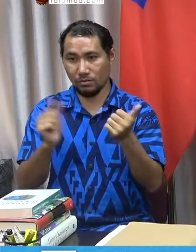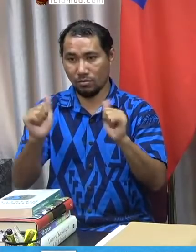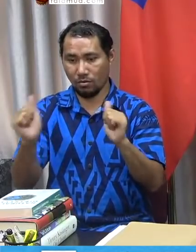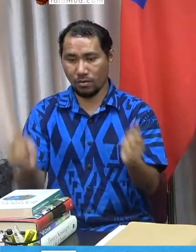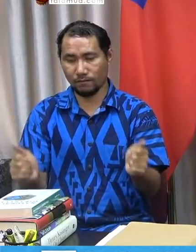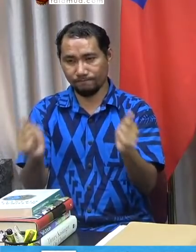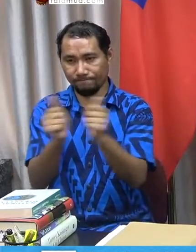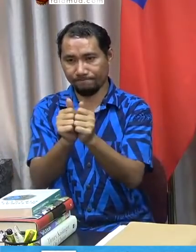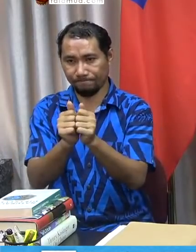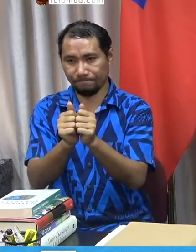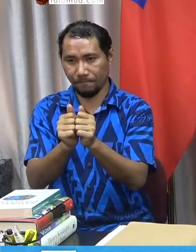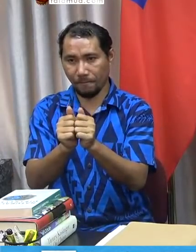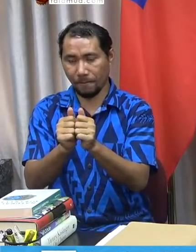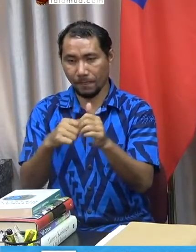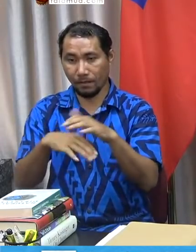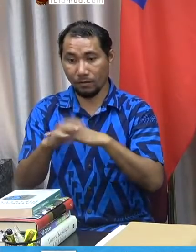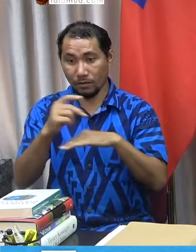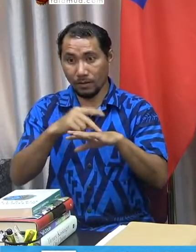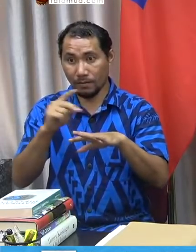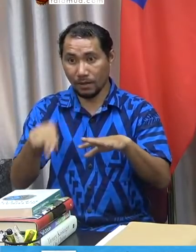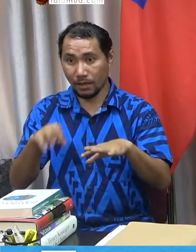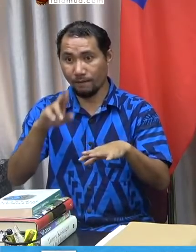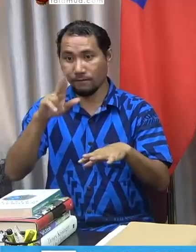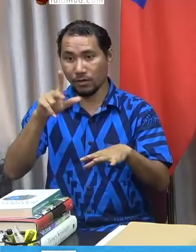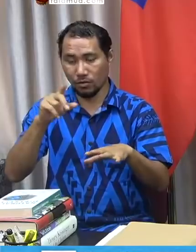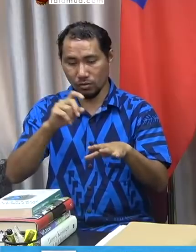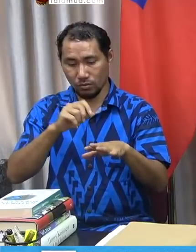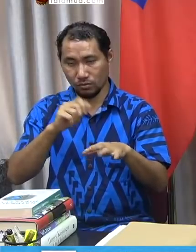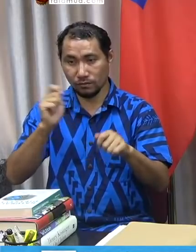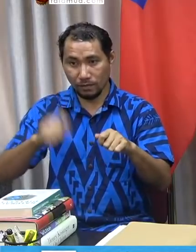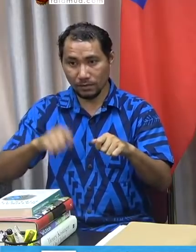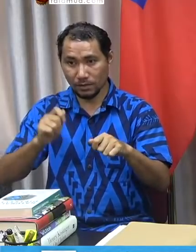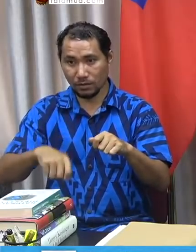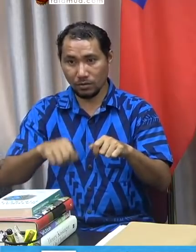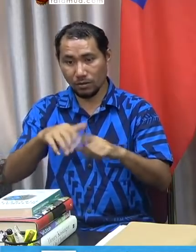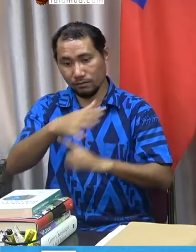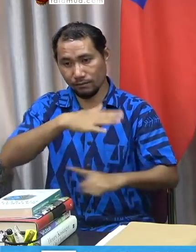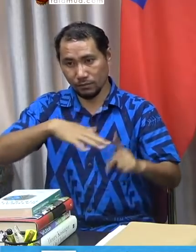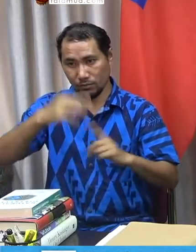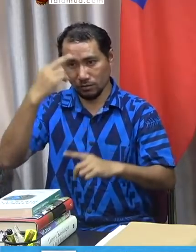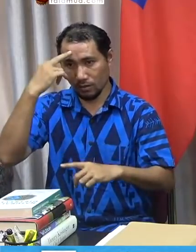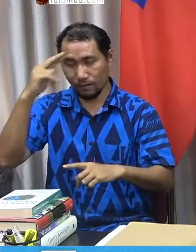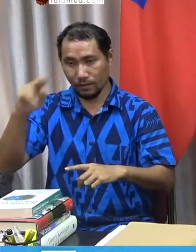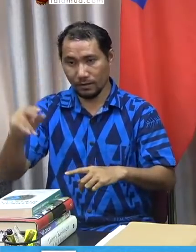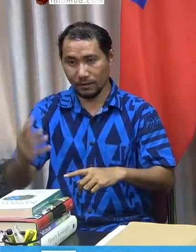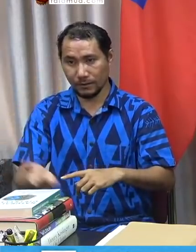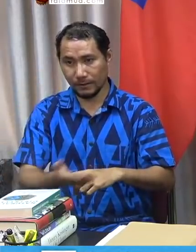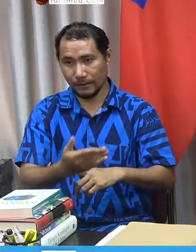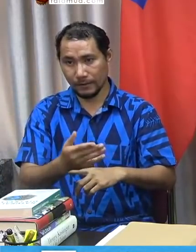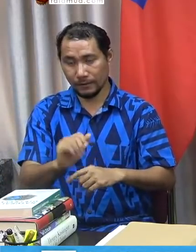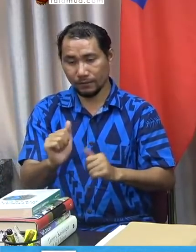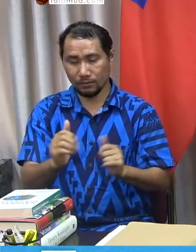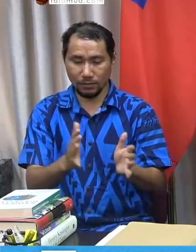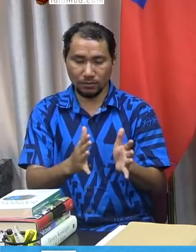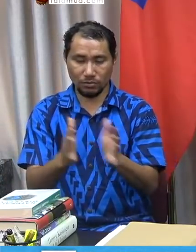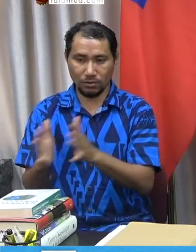pasia I mo le whaamisinonga lea o whanua masiwafa ia ma le toi whaatūlanga ina lava